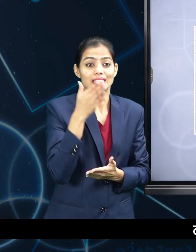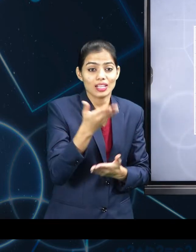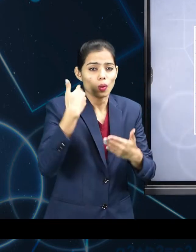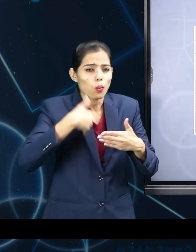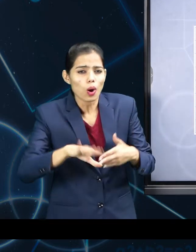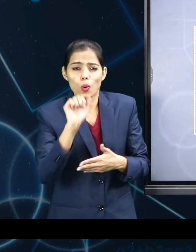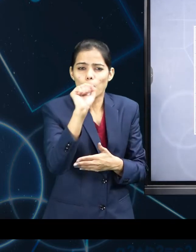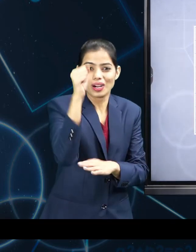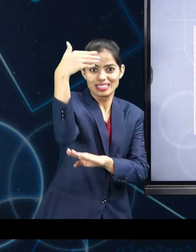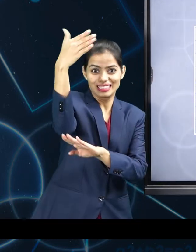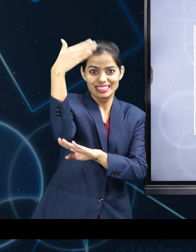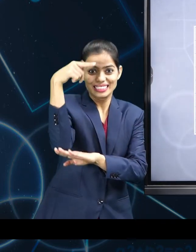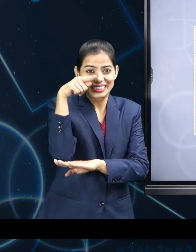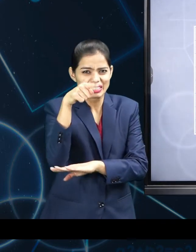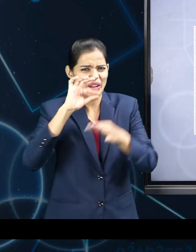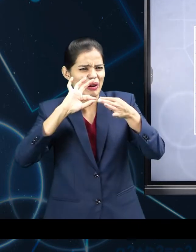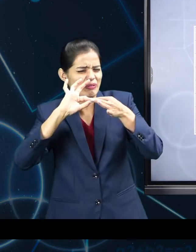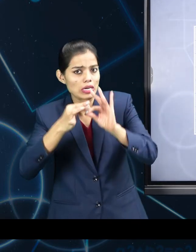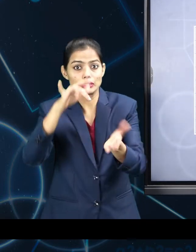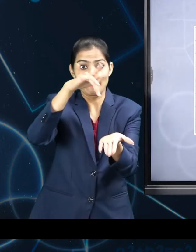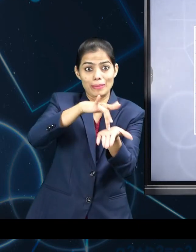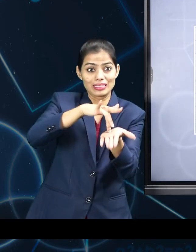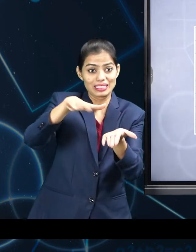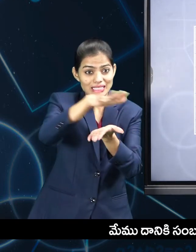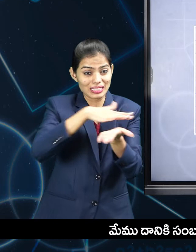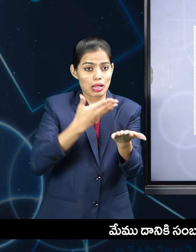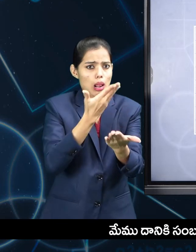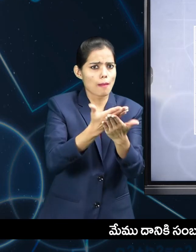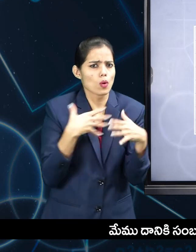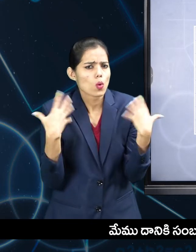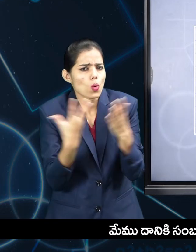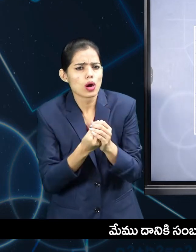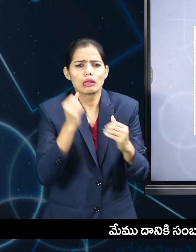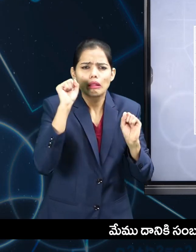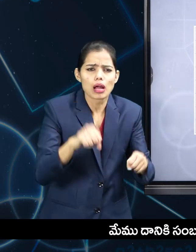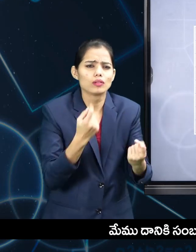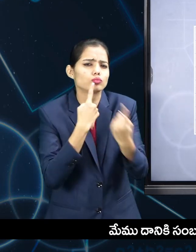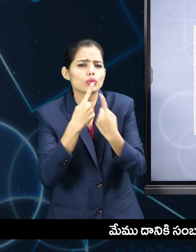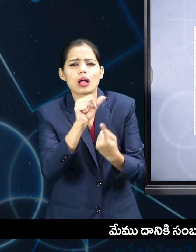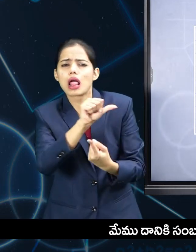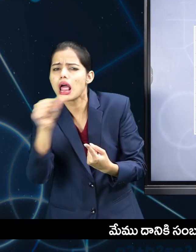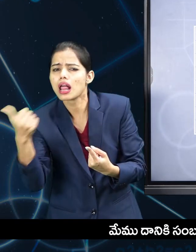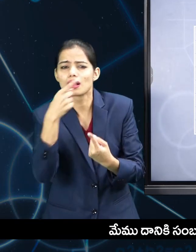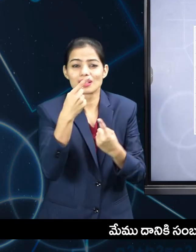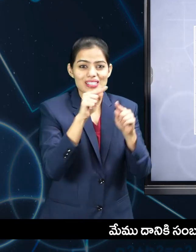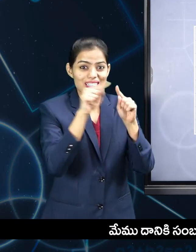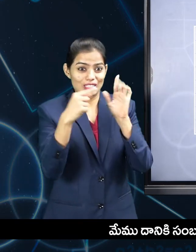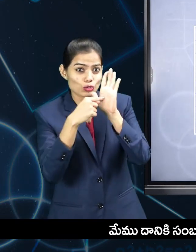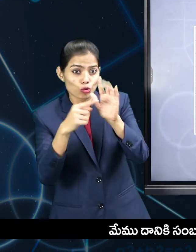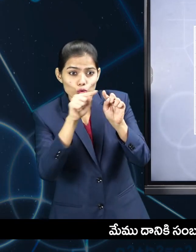అది మా జెండా స్థిర స్థానం. మనం దానికి సంబంధించి ఇతర సంఖ్యల గురించి